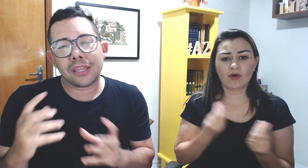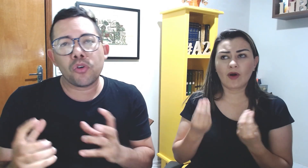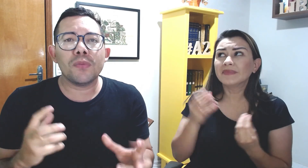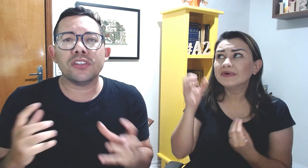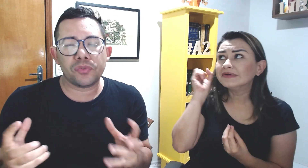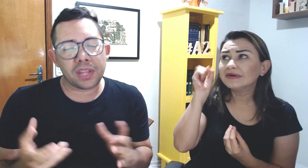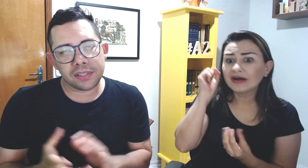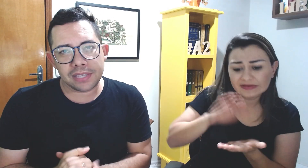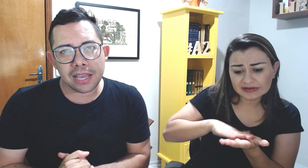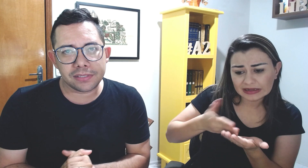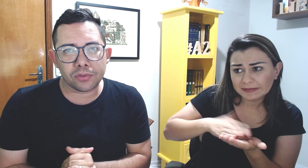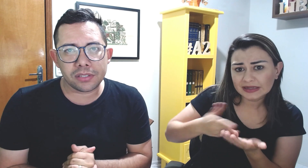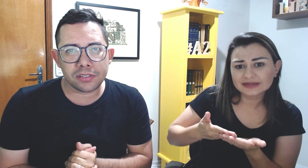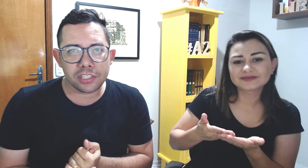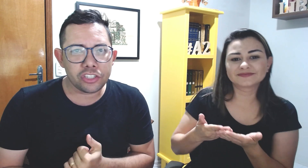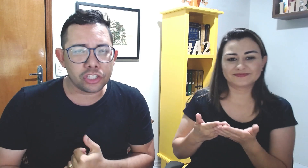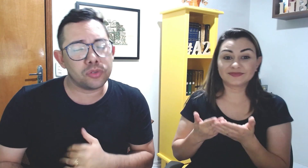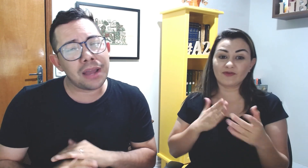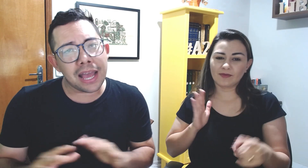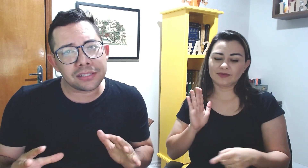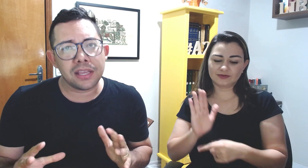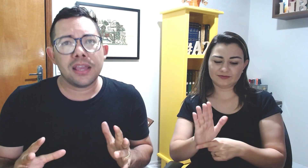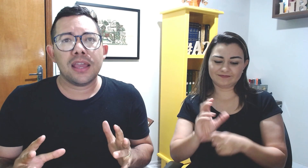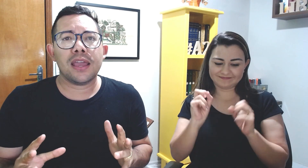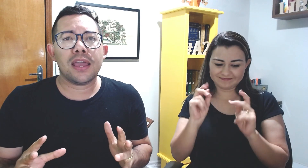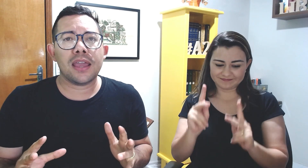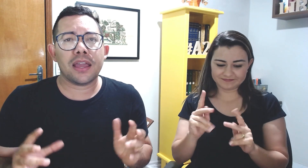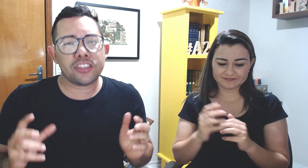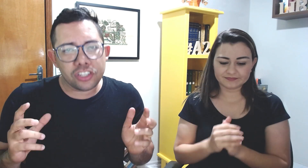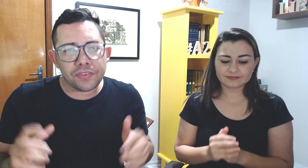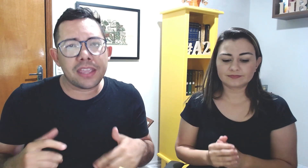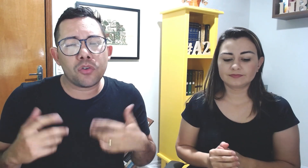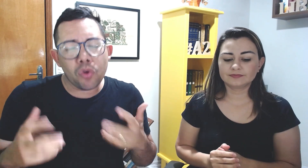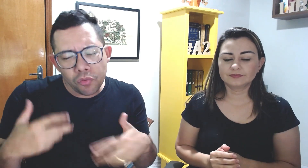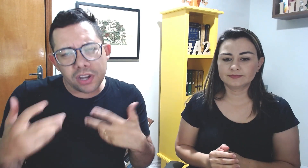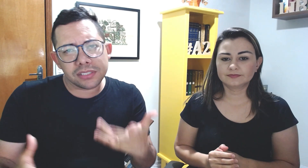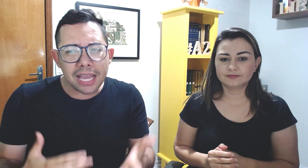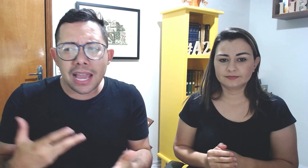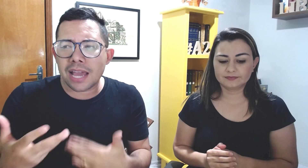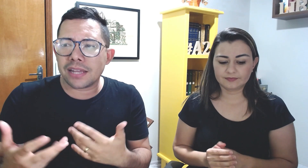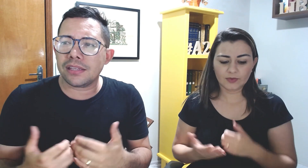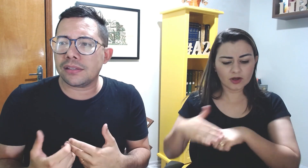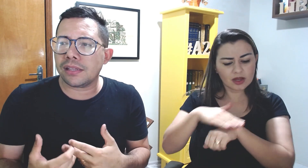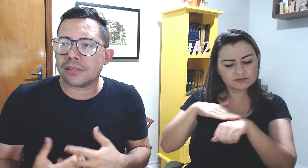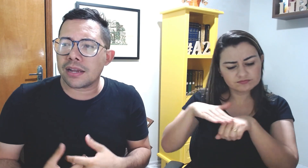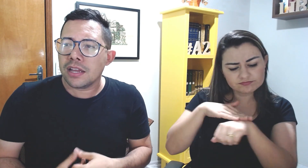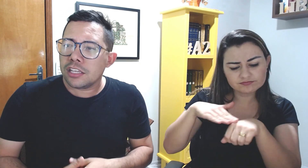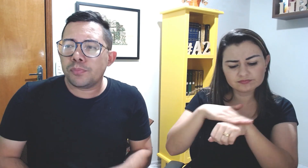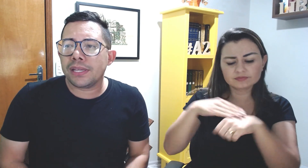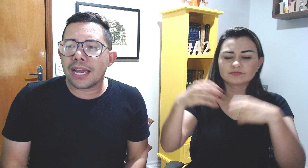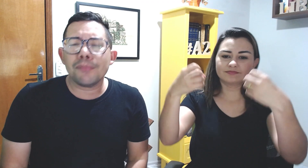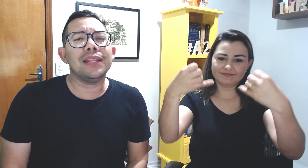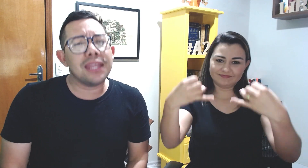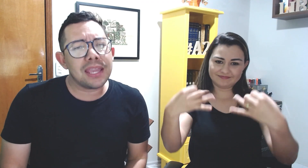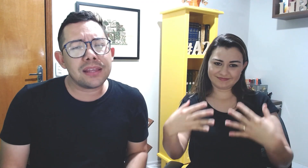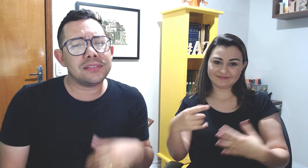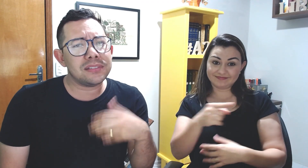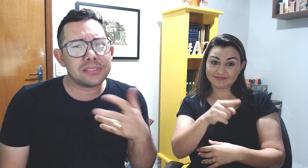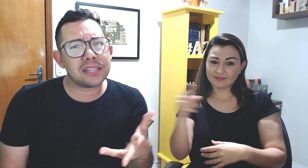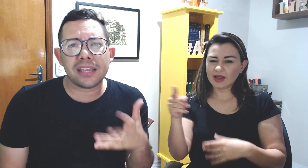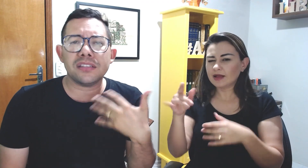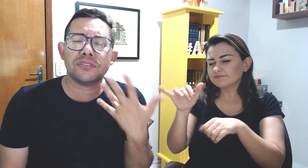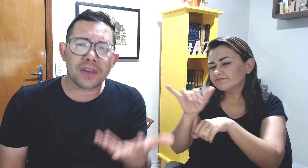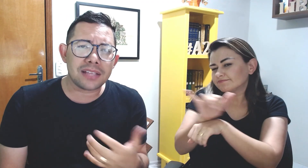Então, tem alguma diferenciação nesse sentido. Mas a gente vai conversar e tentar explicar